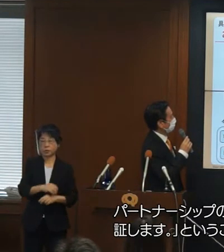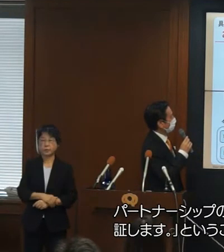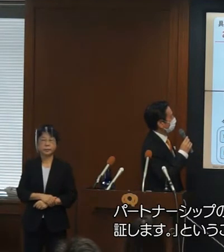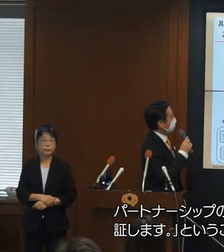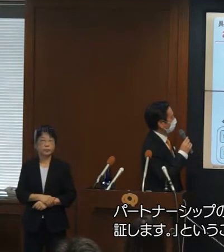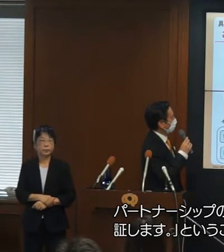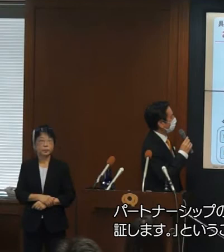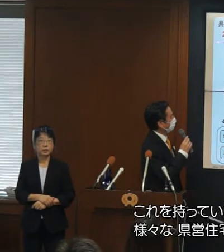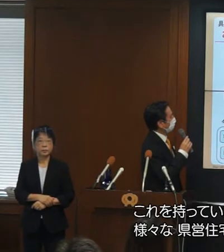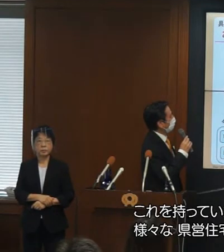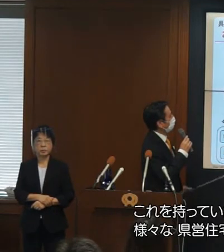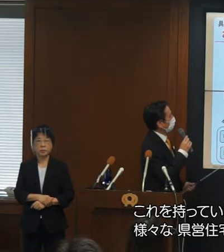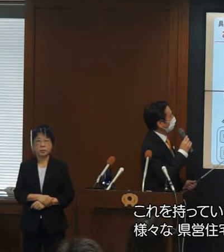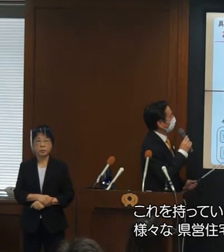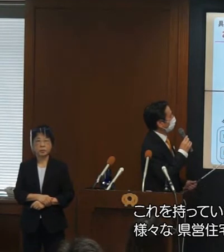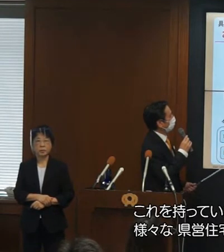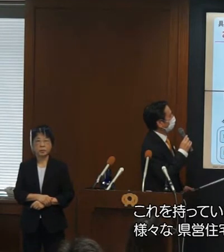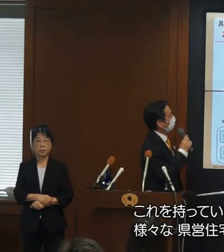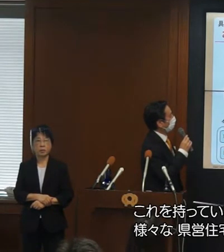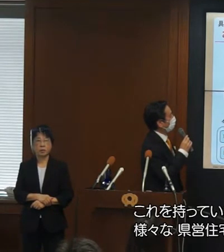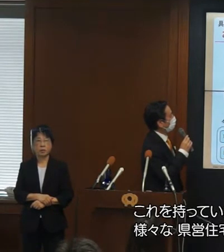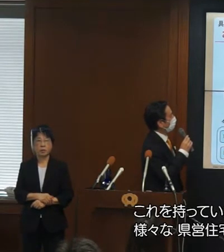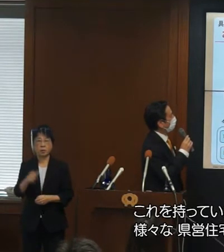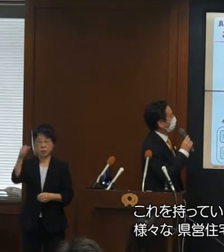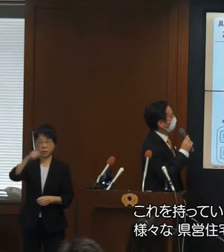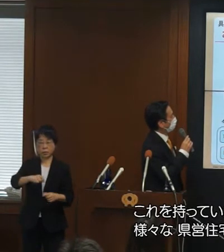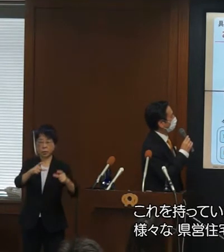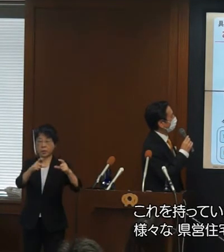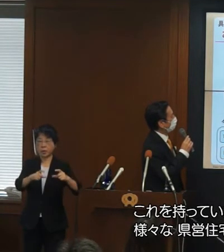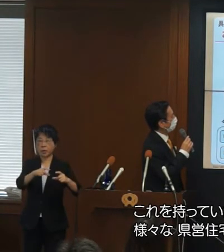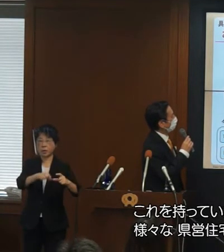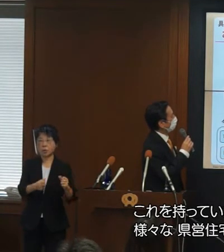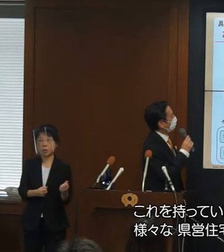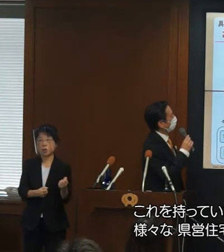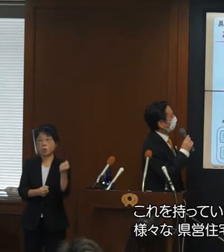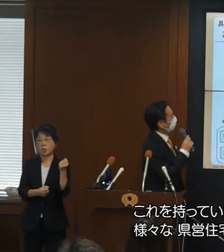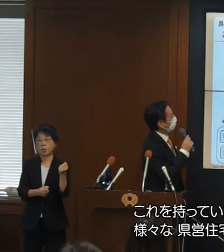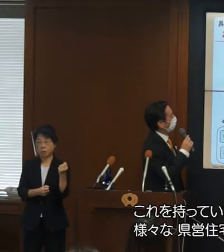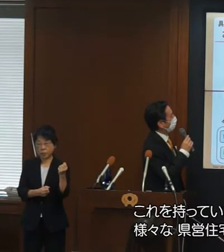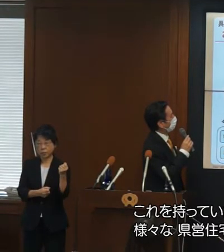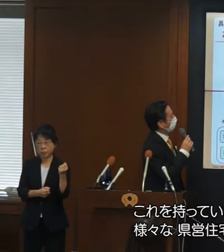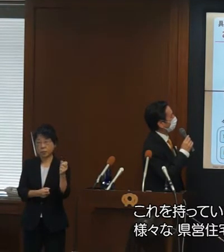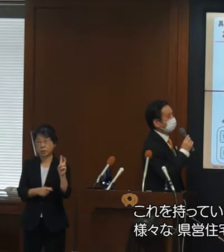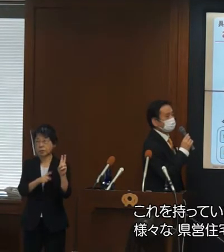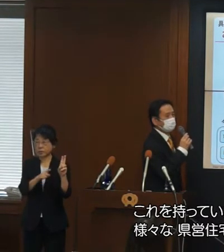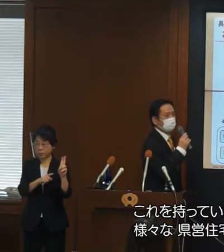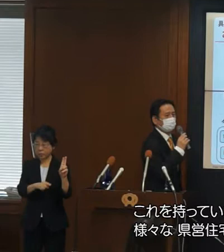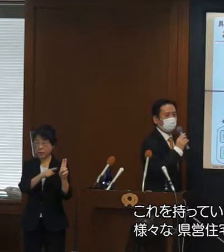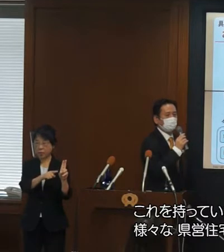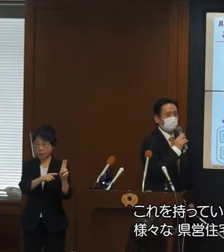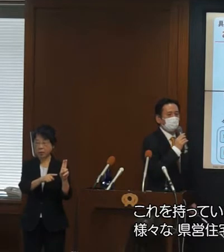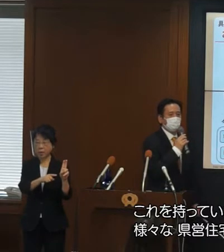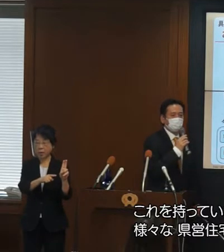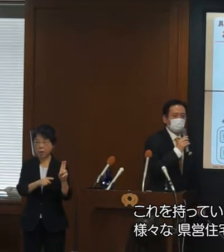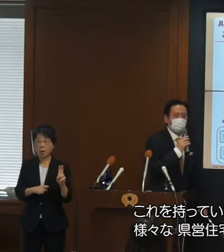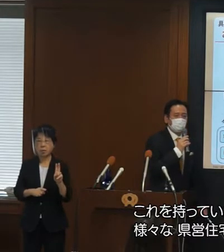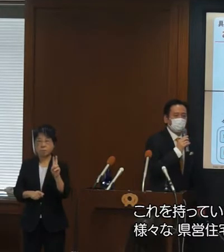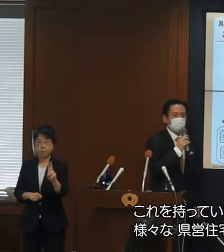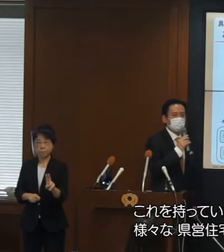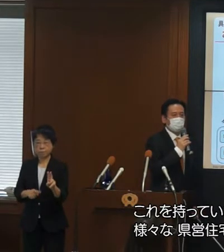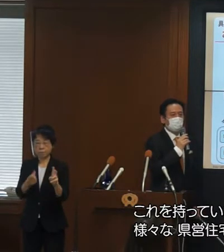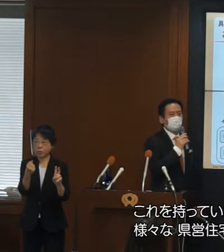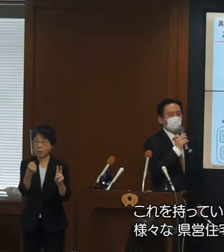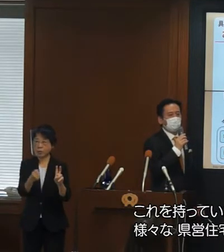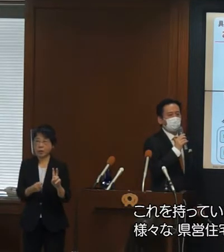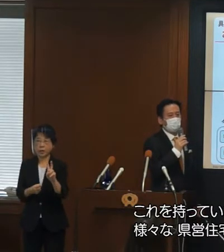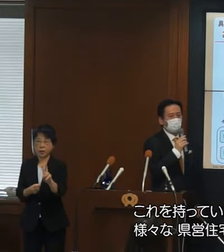証明されますので、これを持って、いただけると、さまざまな先ほど